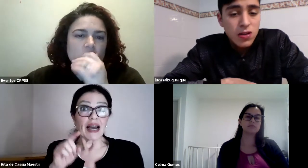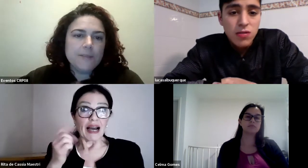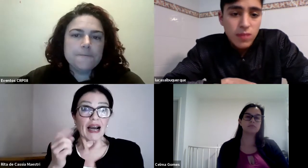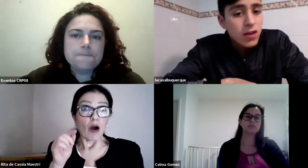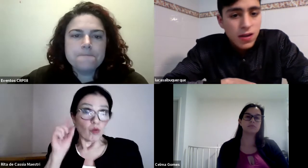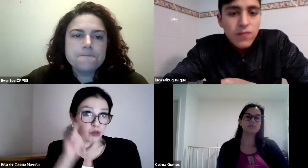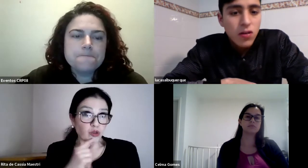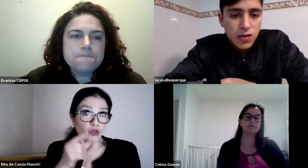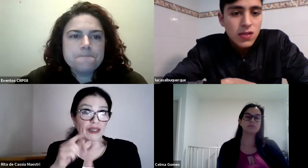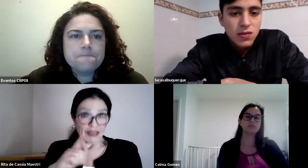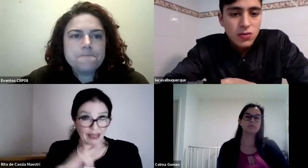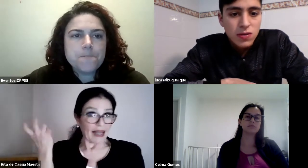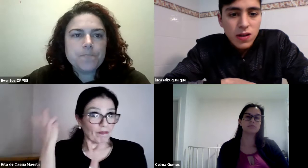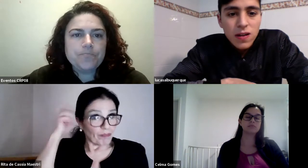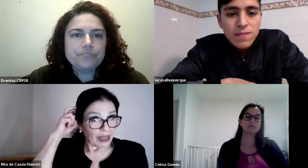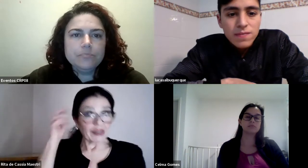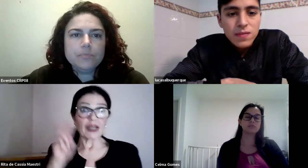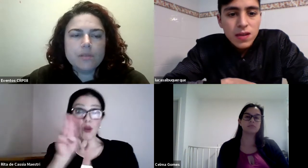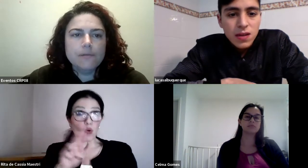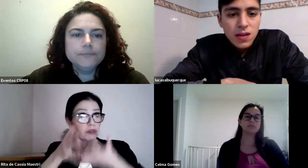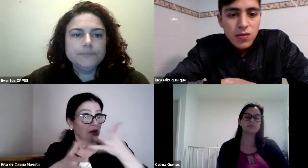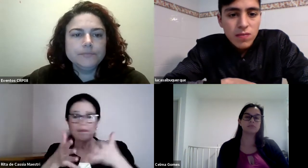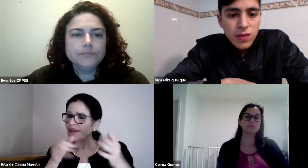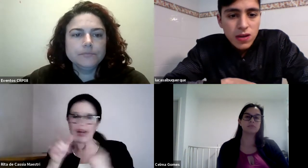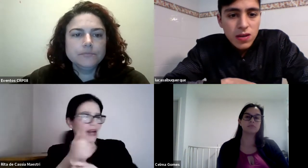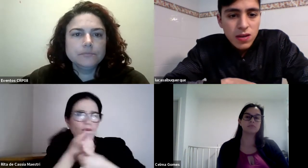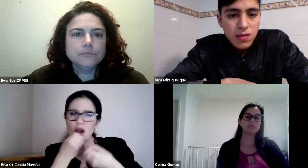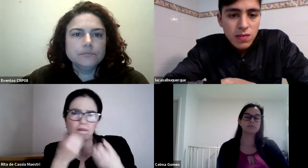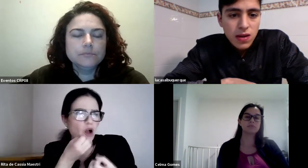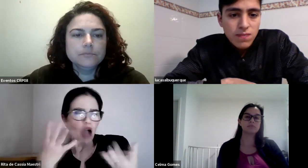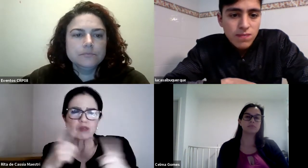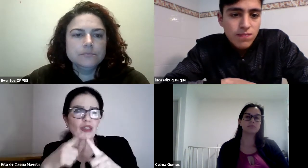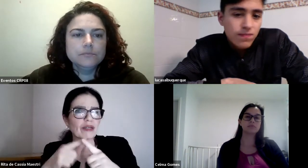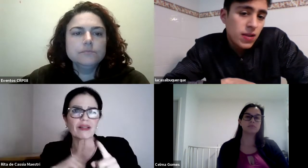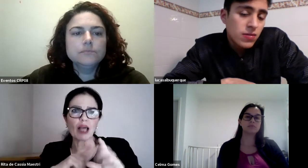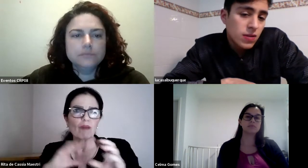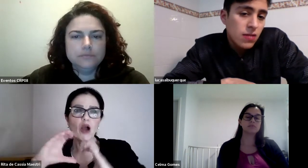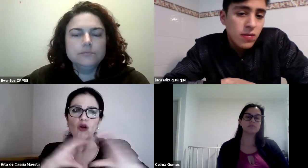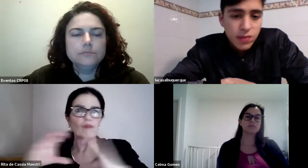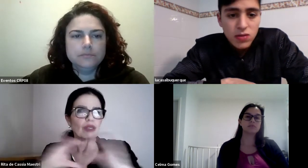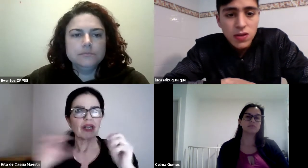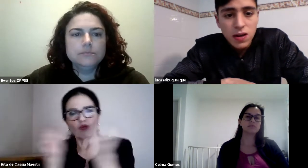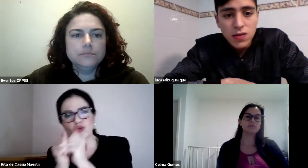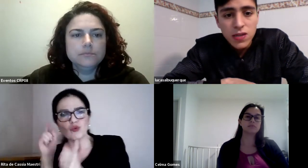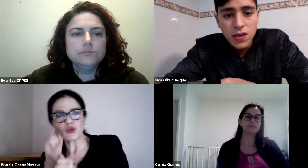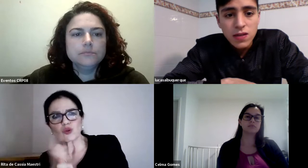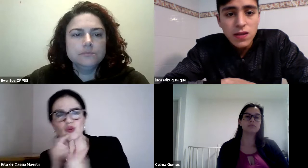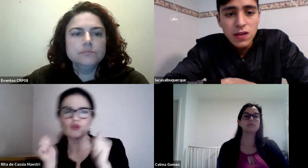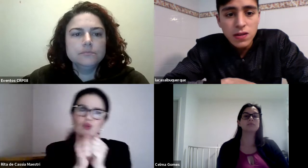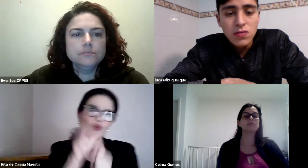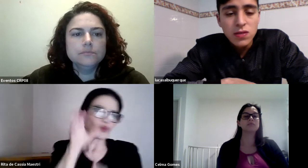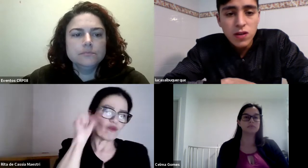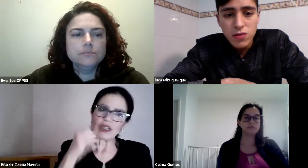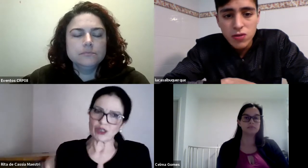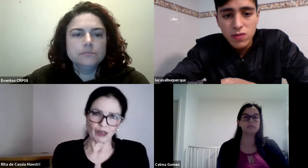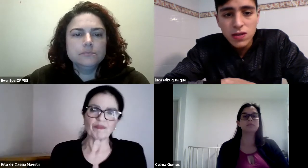que ele tira o implante, ele volta a ser surdo, né? Então, o implante, se ele usar o implante e usar a língua de sinais, ele vai ter